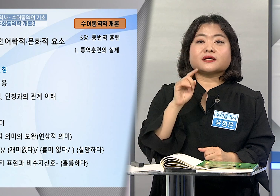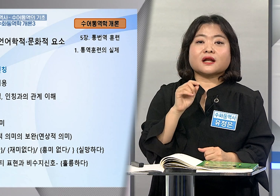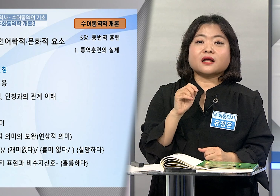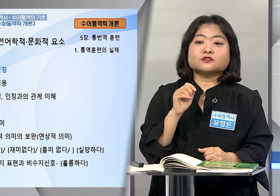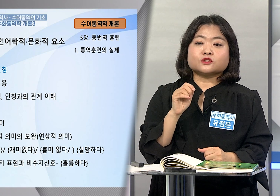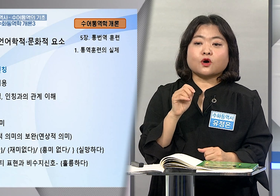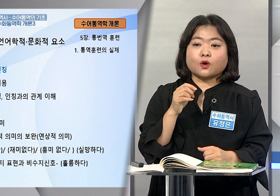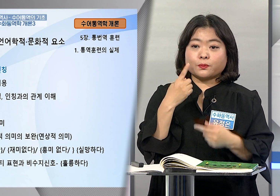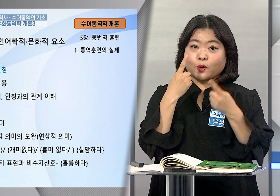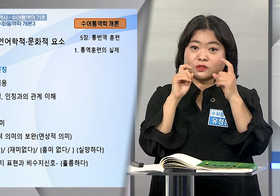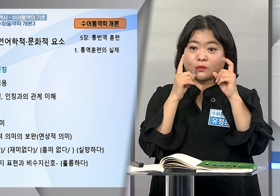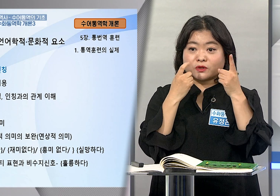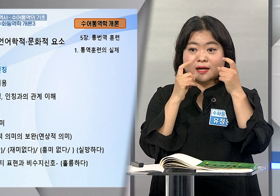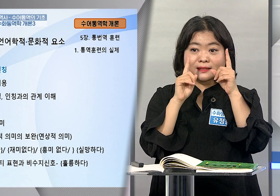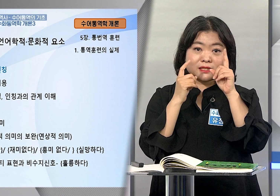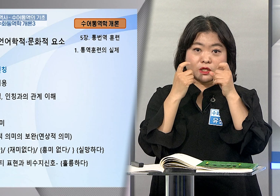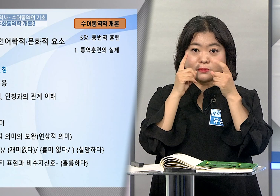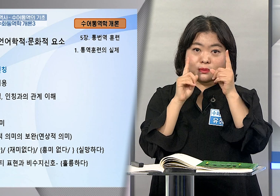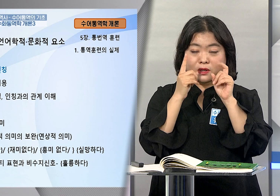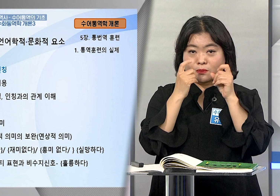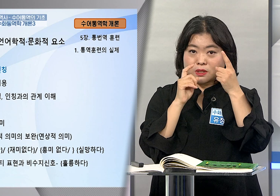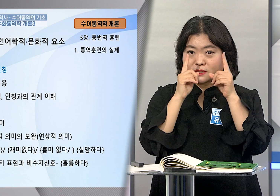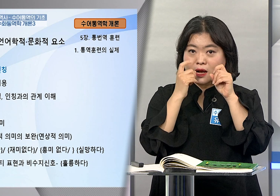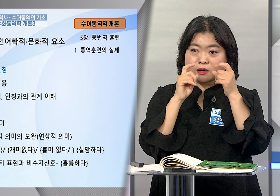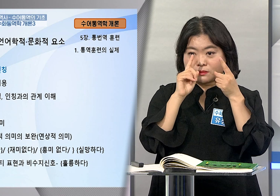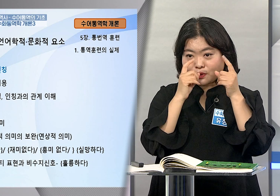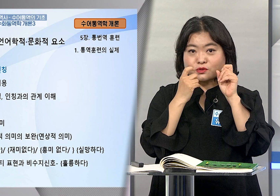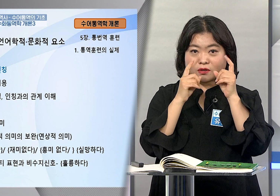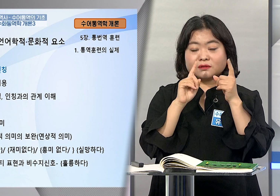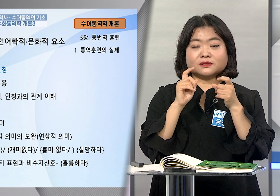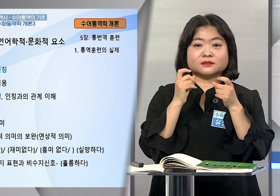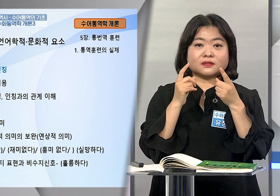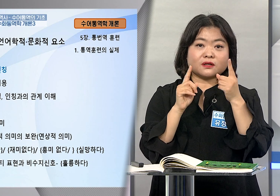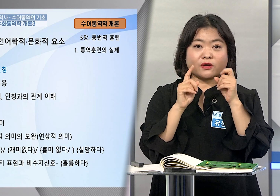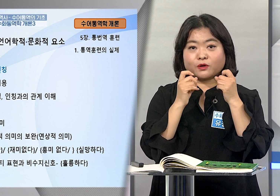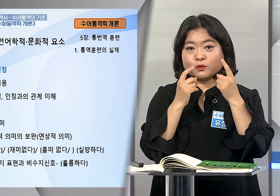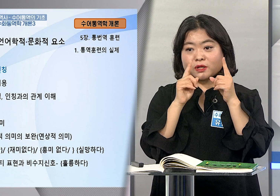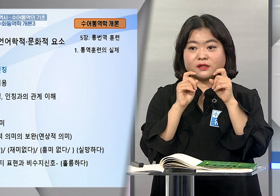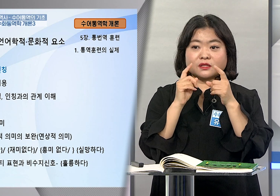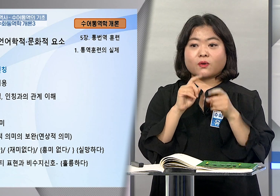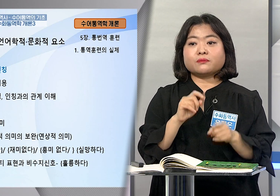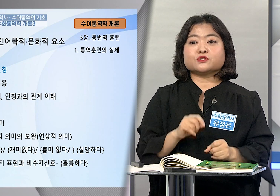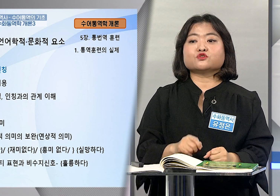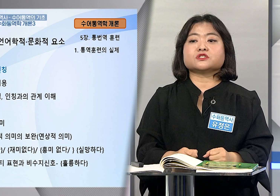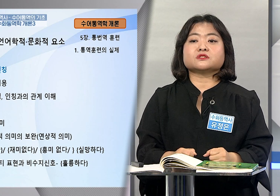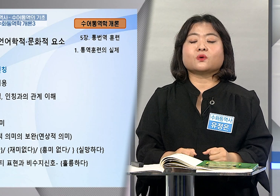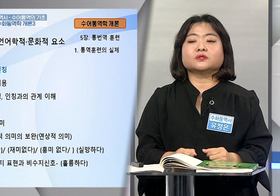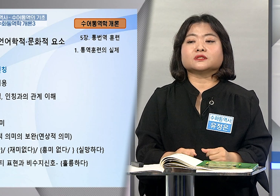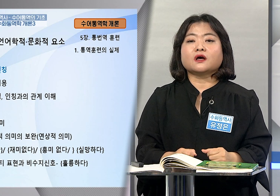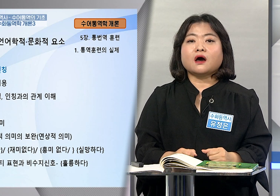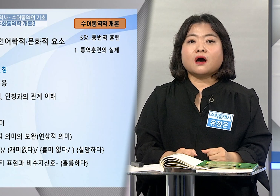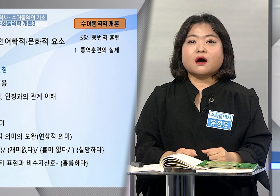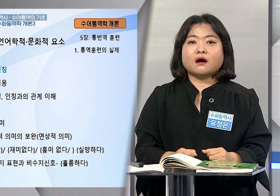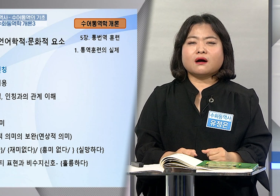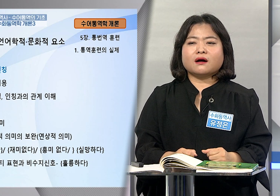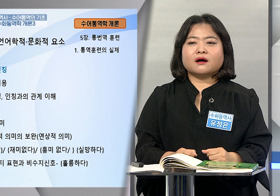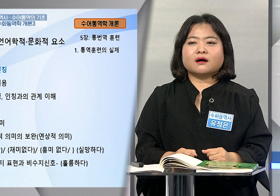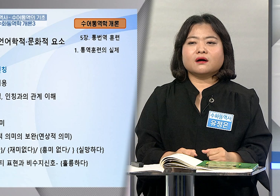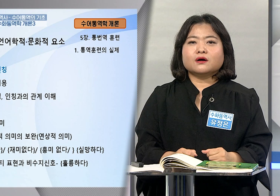얘기를 하는 거죠. 표정, 모달리티, 인상, 표정을 뜻하는 거예요. 모달리티와 비수지 신호는